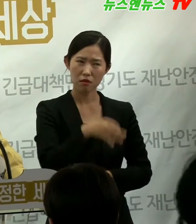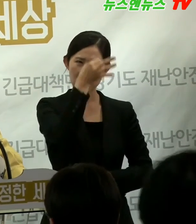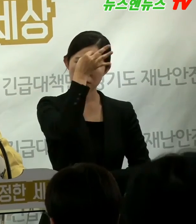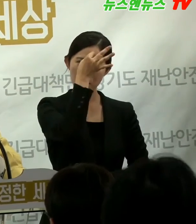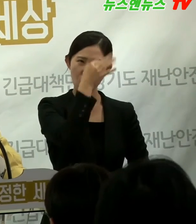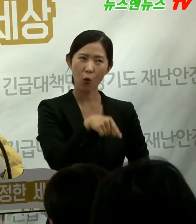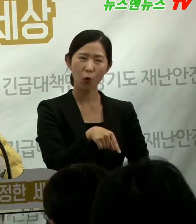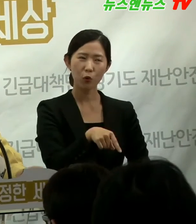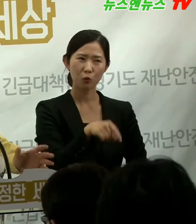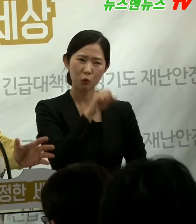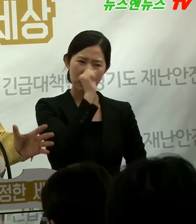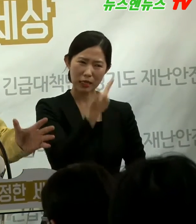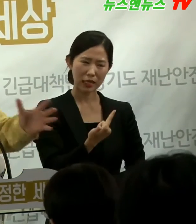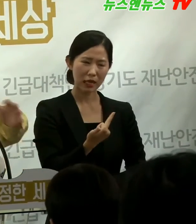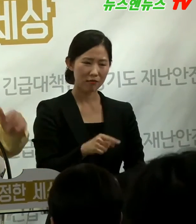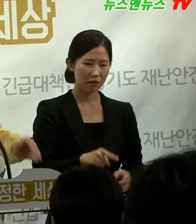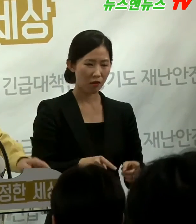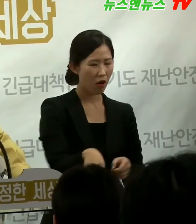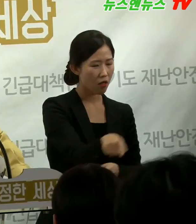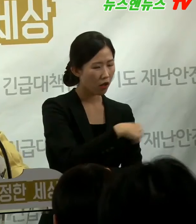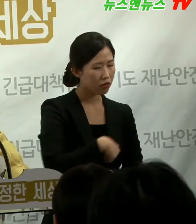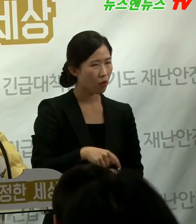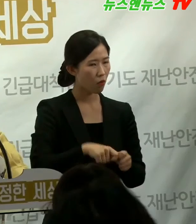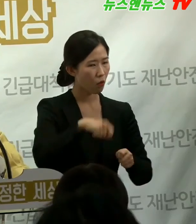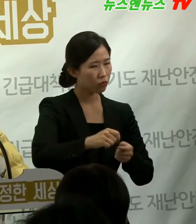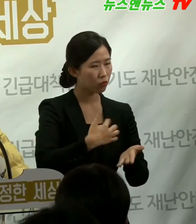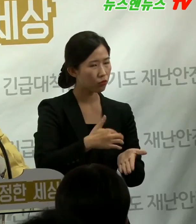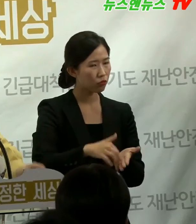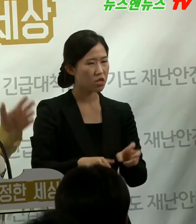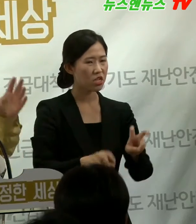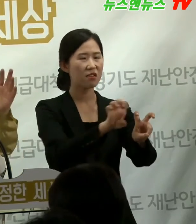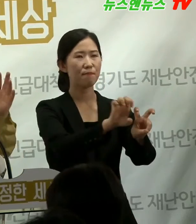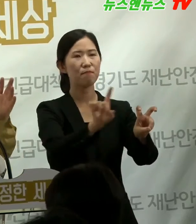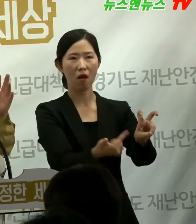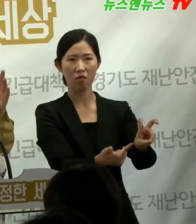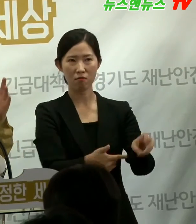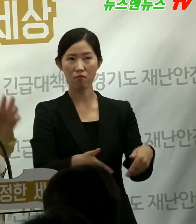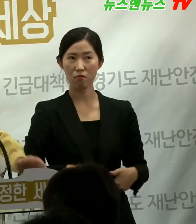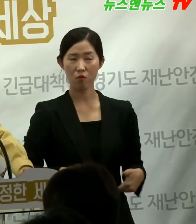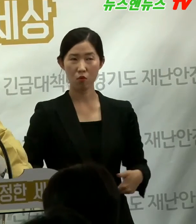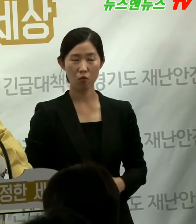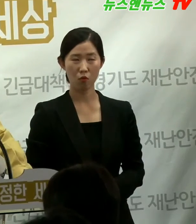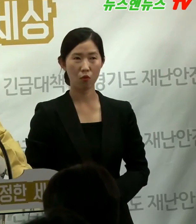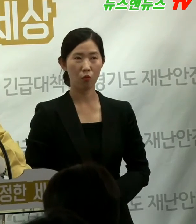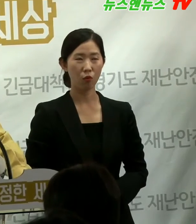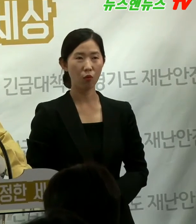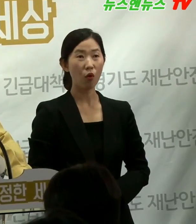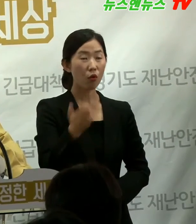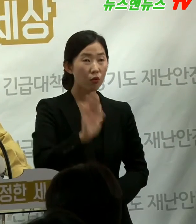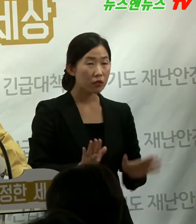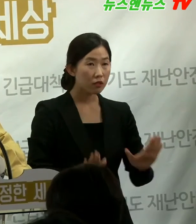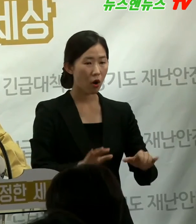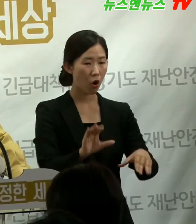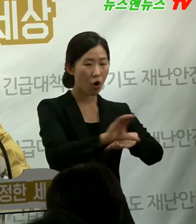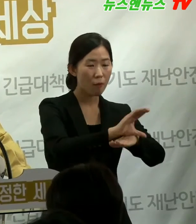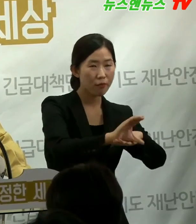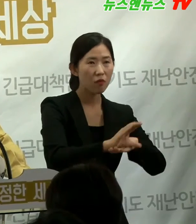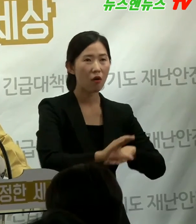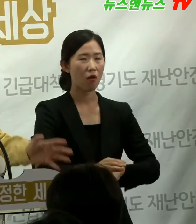낮아가지고 한 20번 쳐야 다 따먹었는데 지금 막 컴퓨터에다가 막 인공지능에다가 이런 걸 장착해가지고